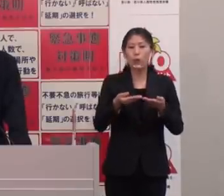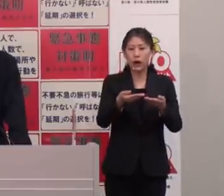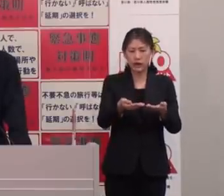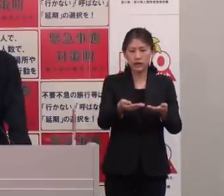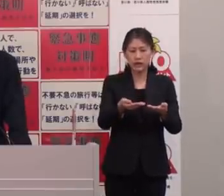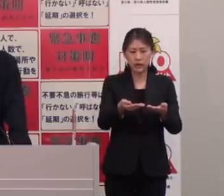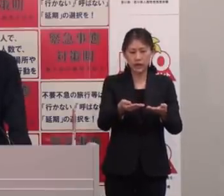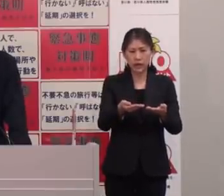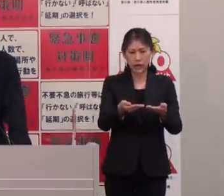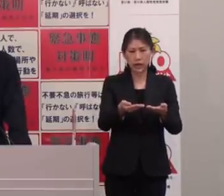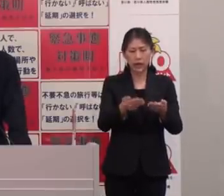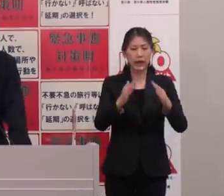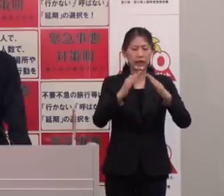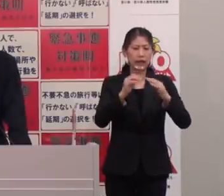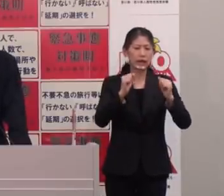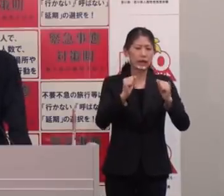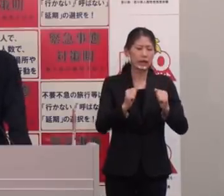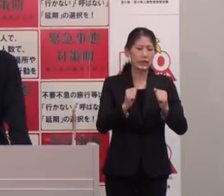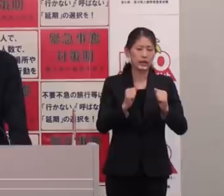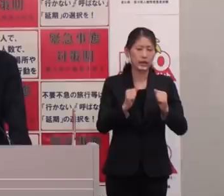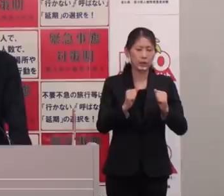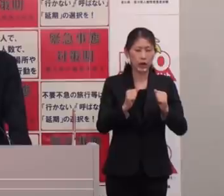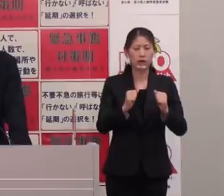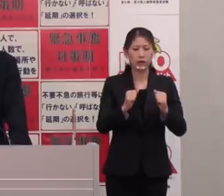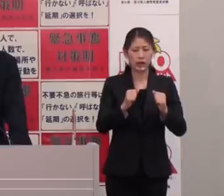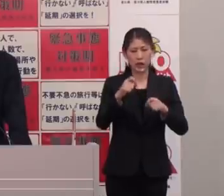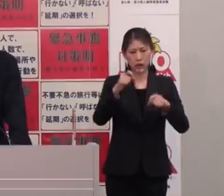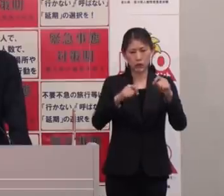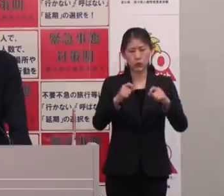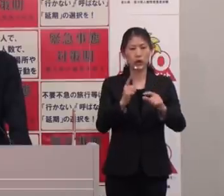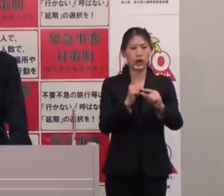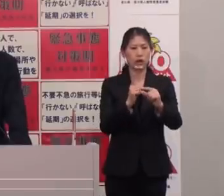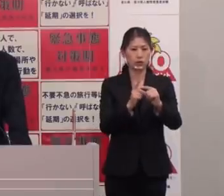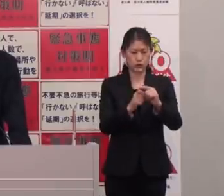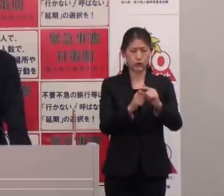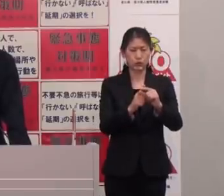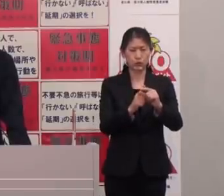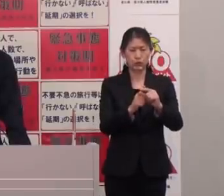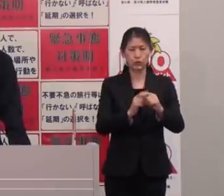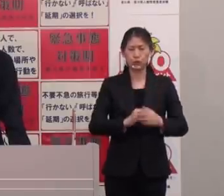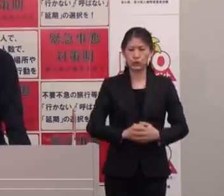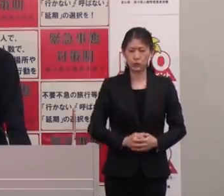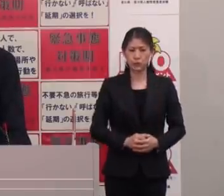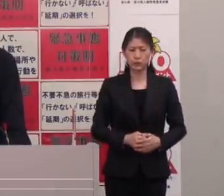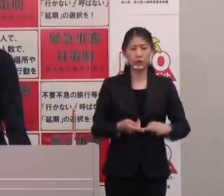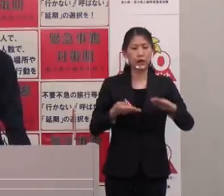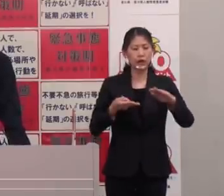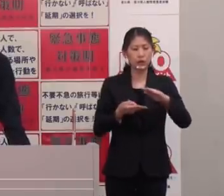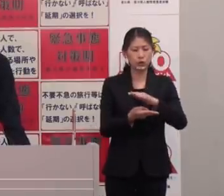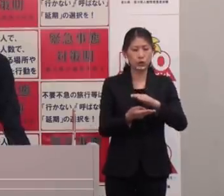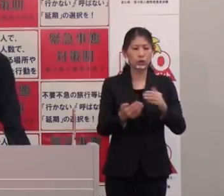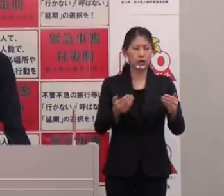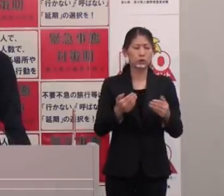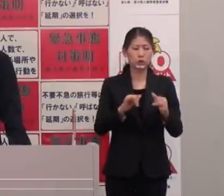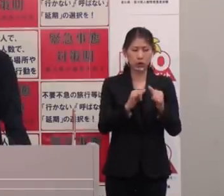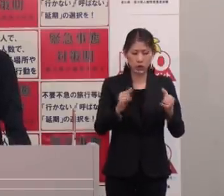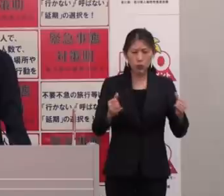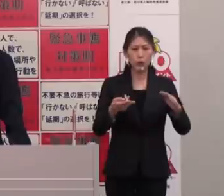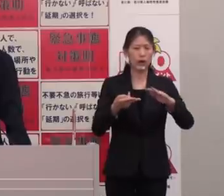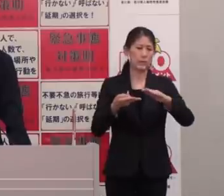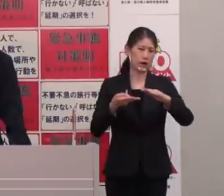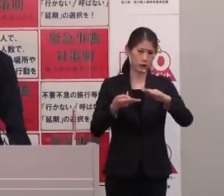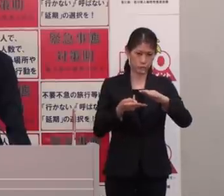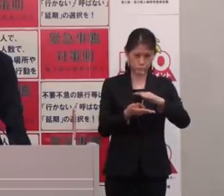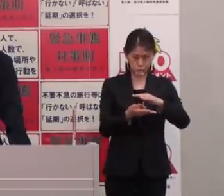でなければですね、まあ、宿泊療養なり、あるいは本当に入院が必要な方は当然入院ということで、そちら